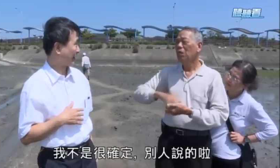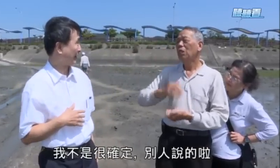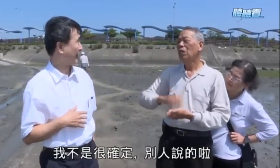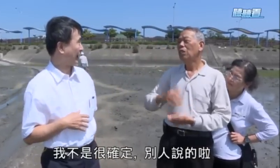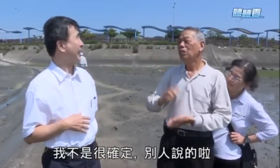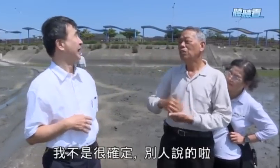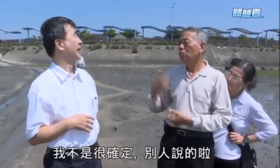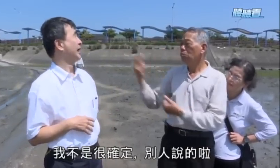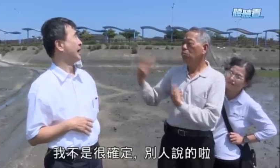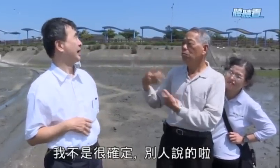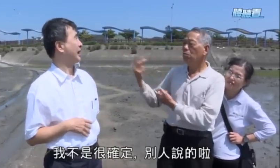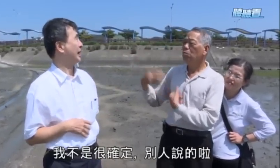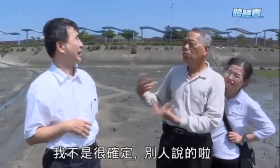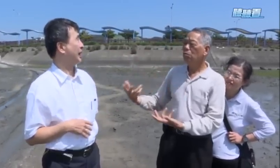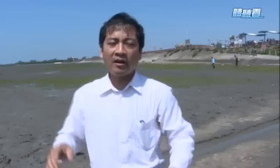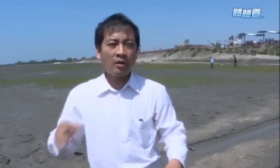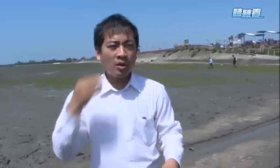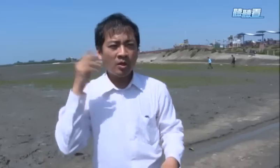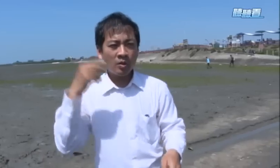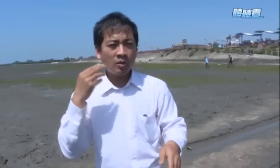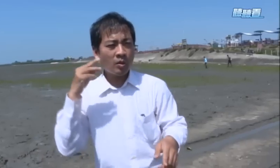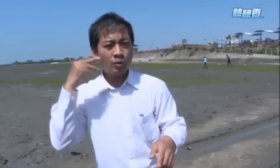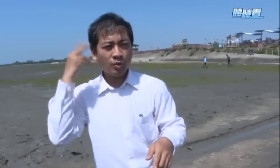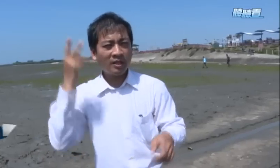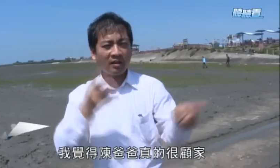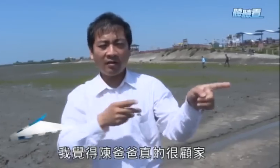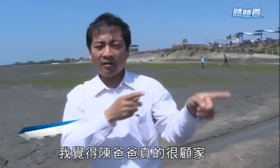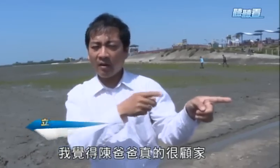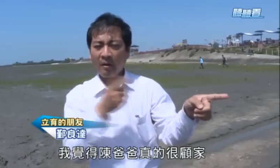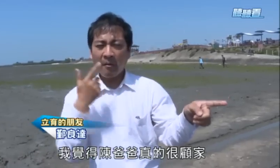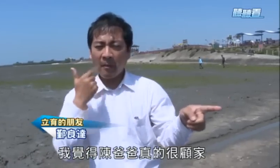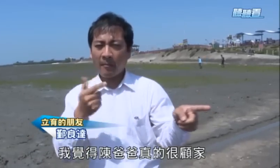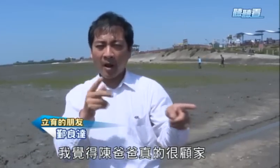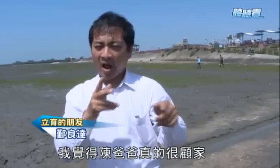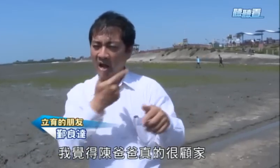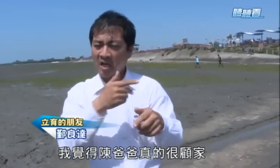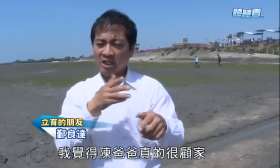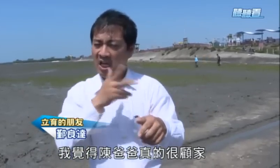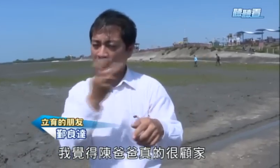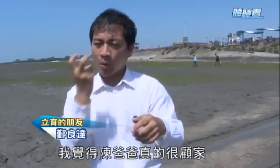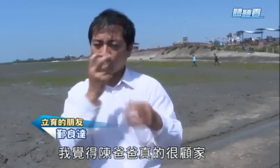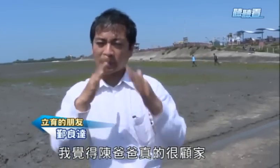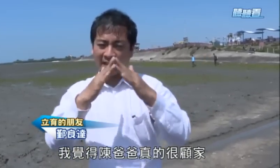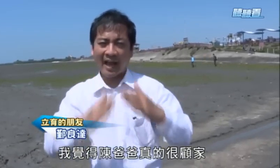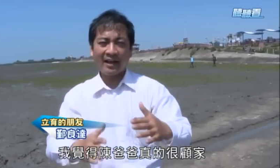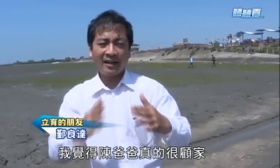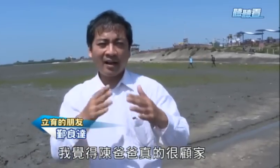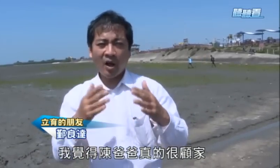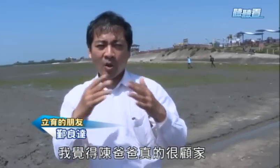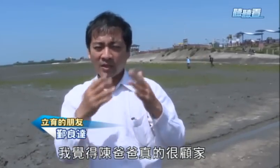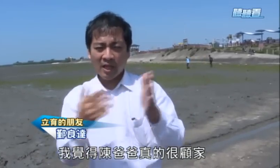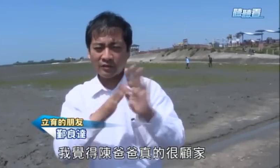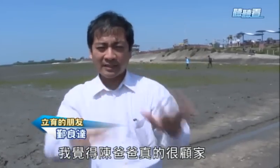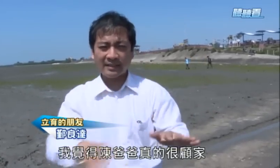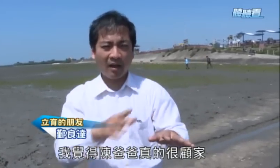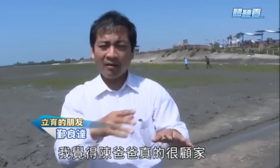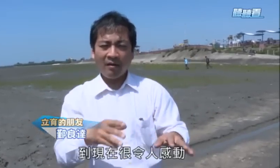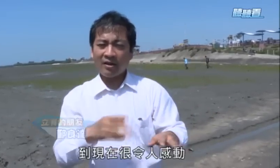很确定，别人说的啦。啊。 我觉得，陈爸爸真的很顾家，到现